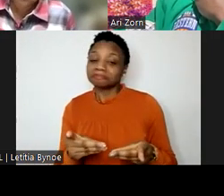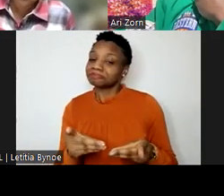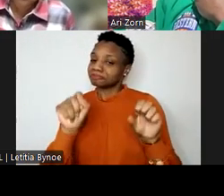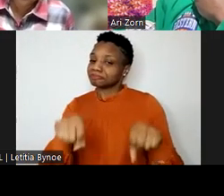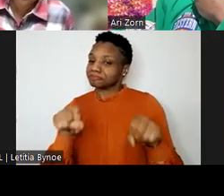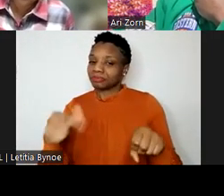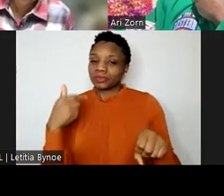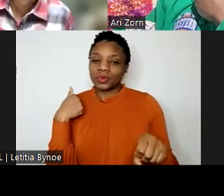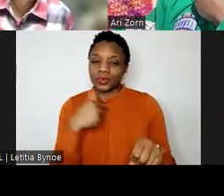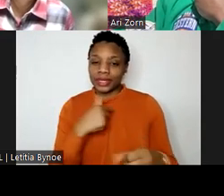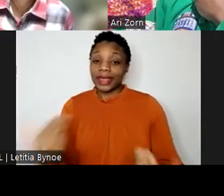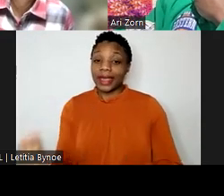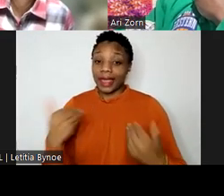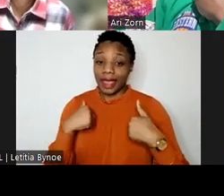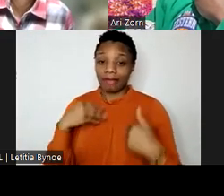el